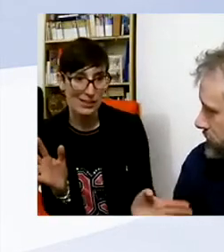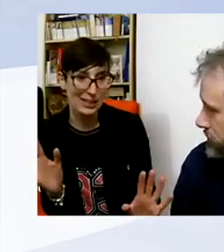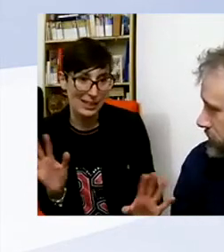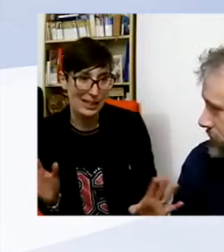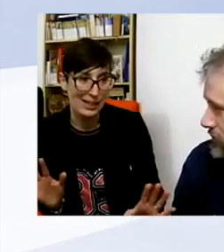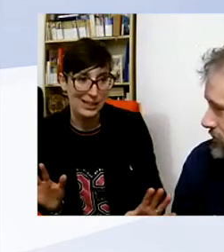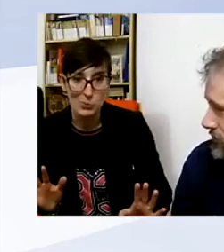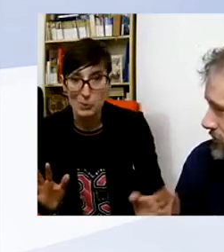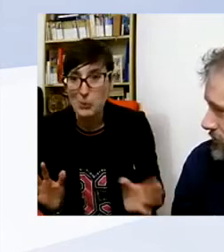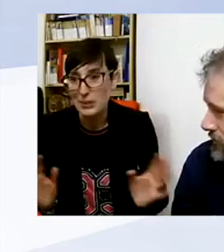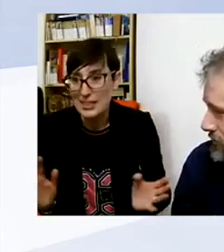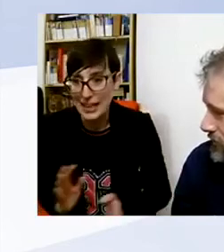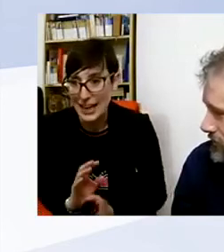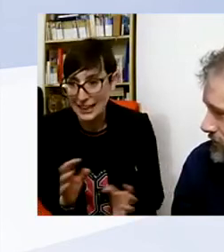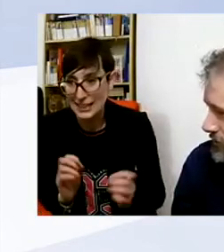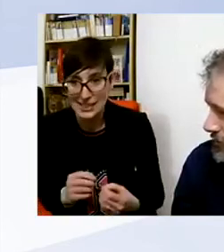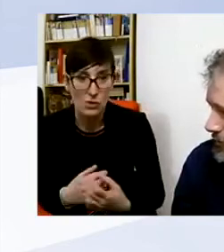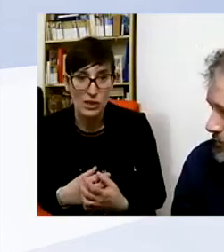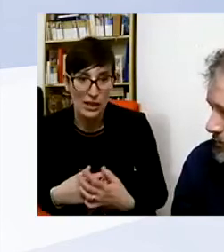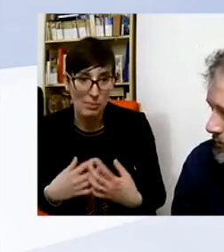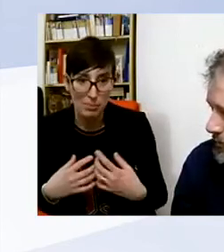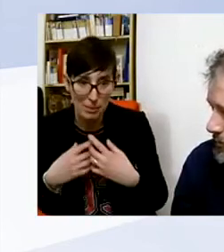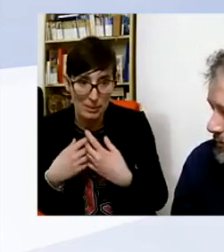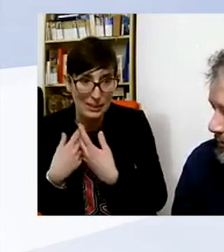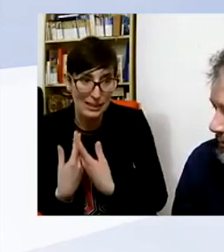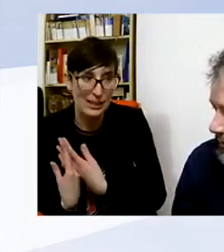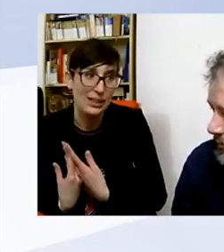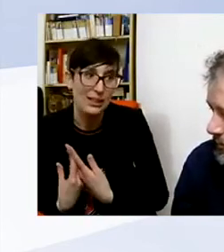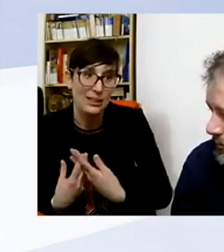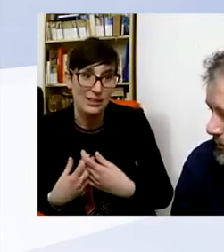li vedi che sono proprio un po' distaccati, nel senso che prima